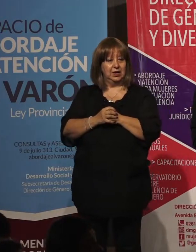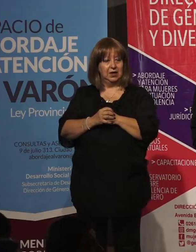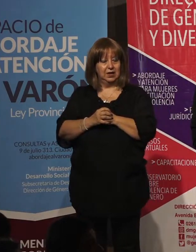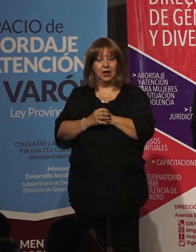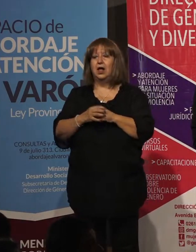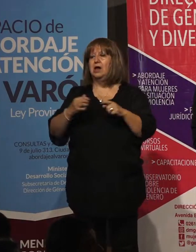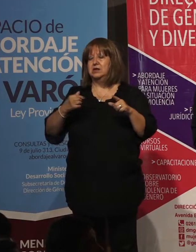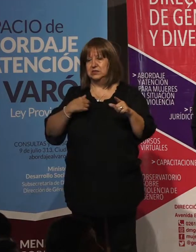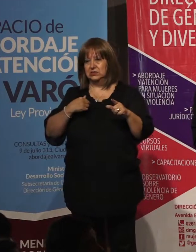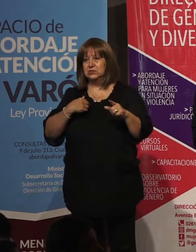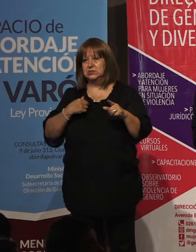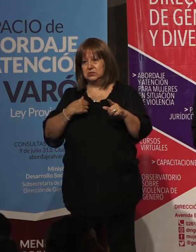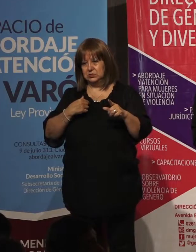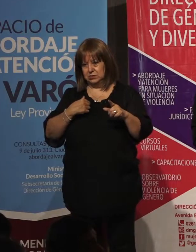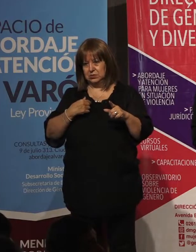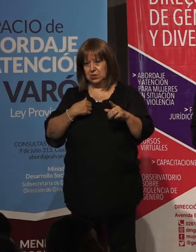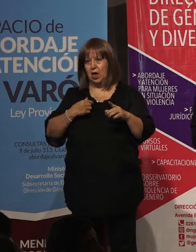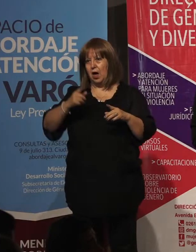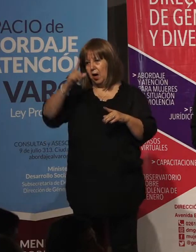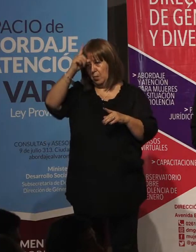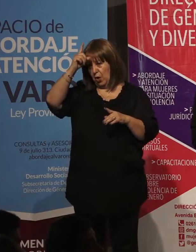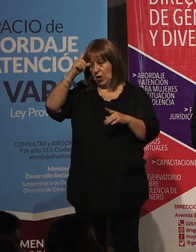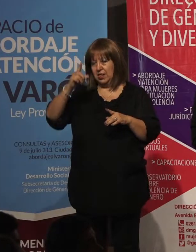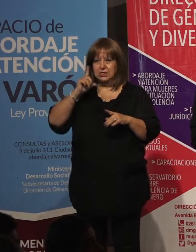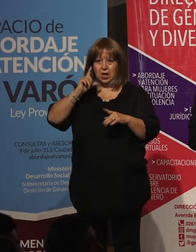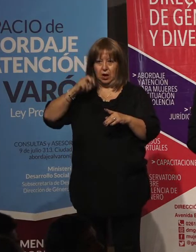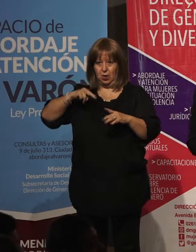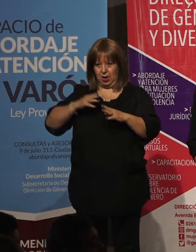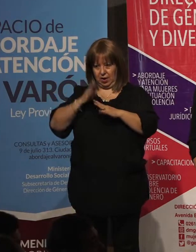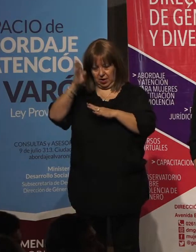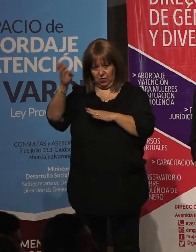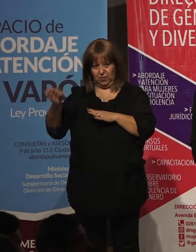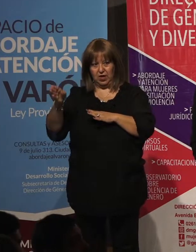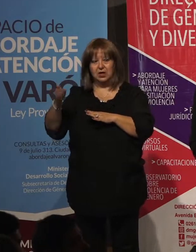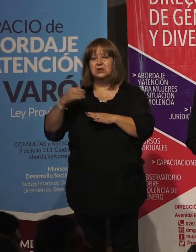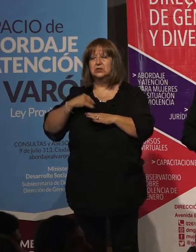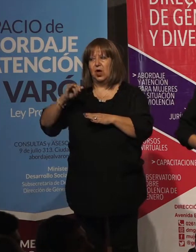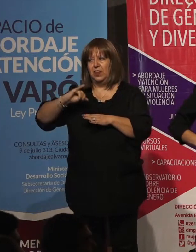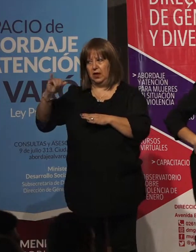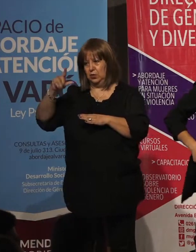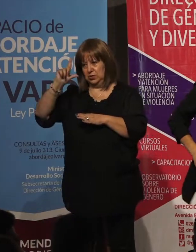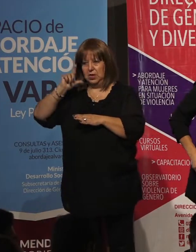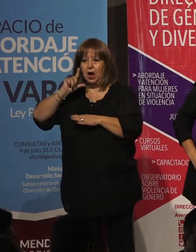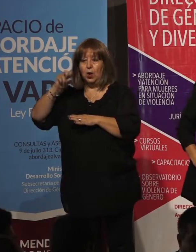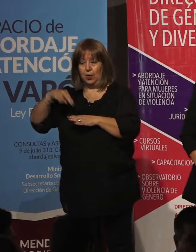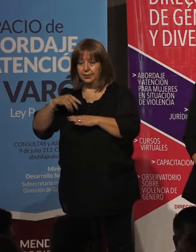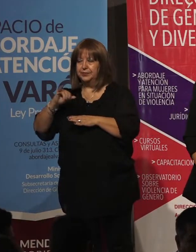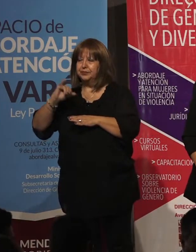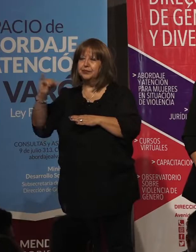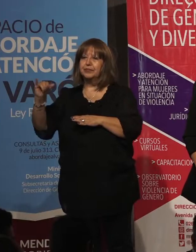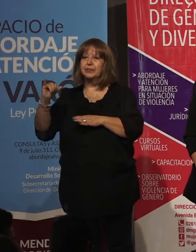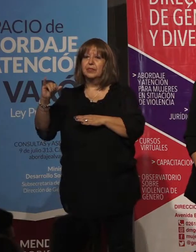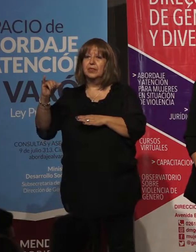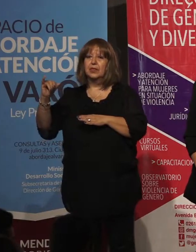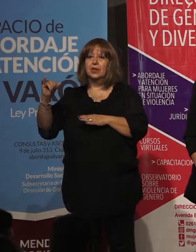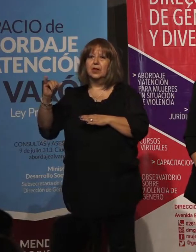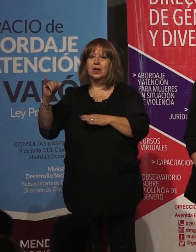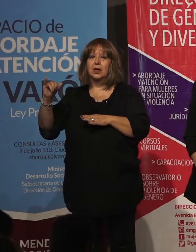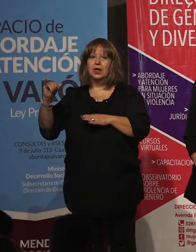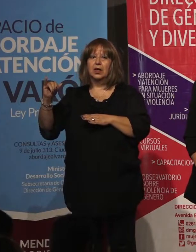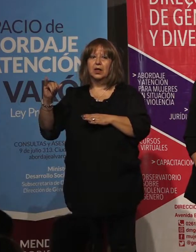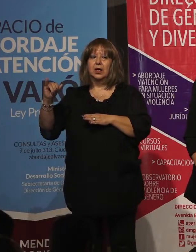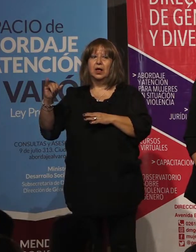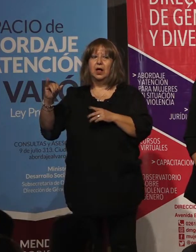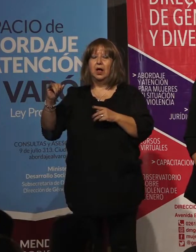Yo tuve un caso en la policía de Mendoza. Fui a hacer una denuncia y porque el chico la golpeó a mi hija muy